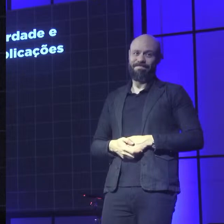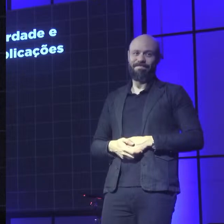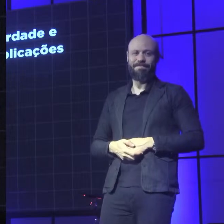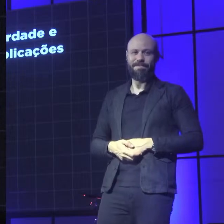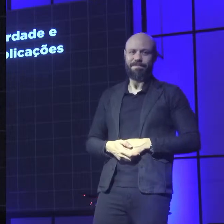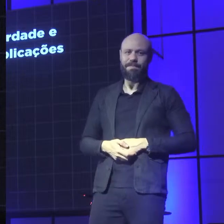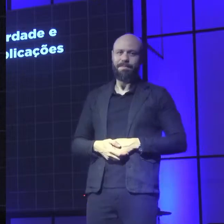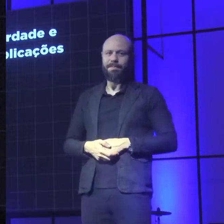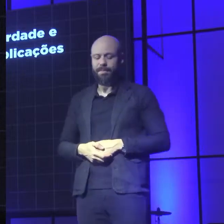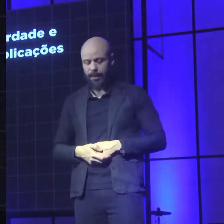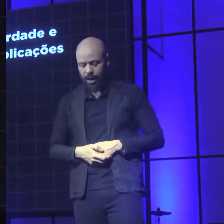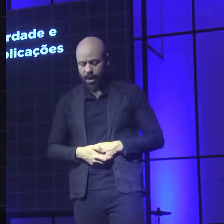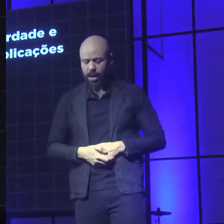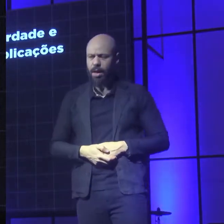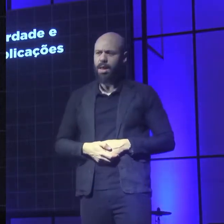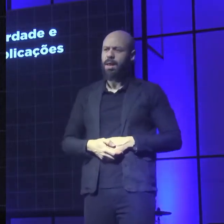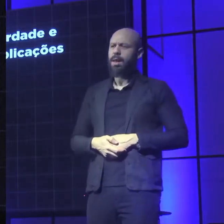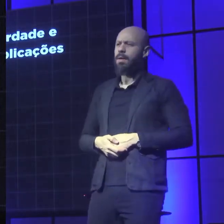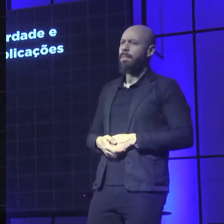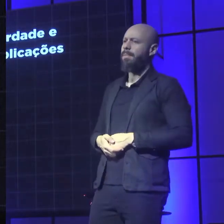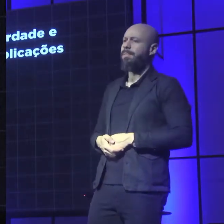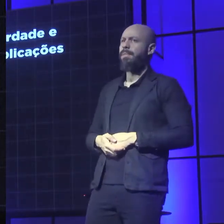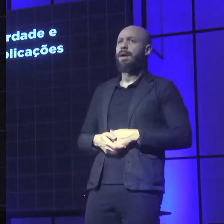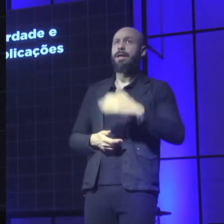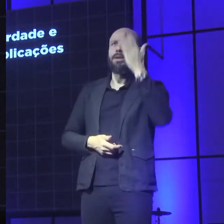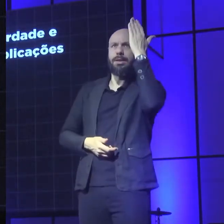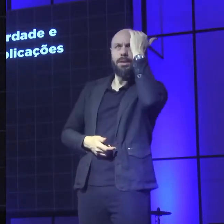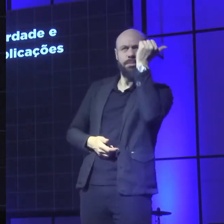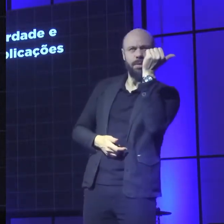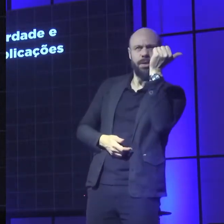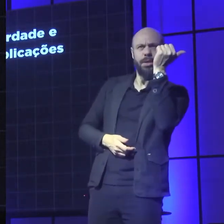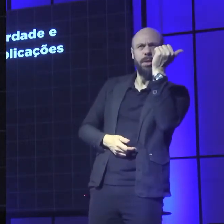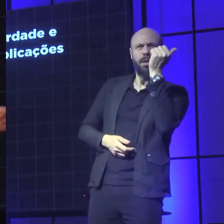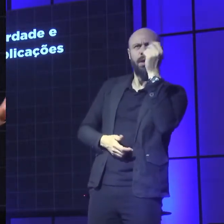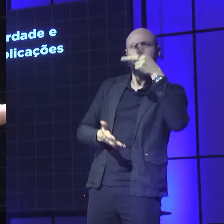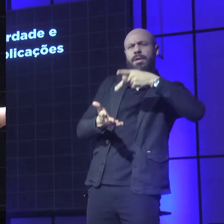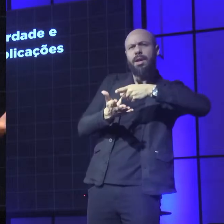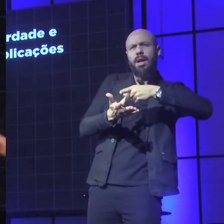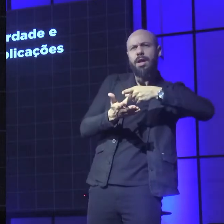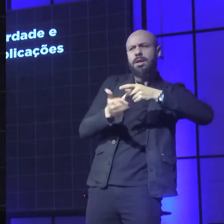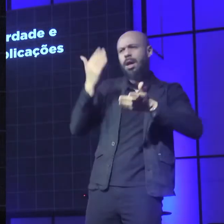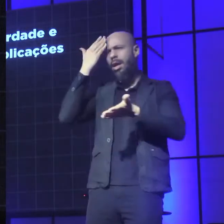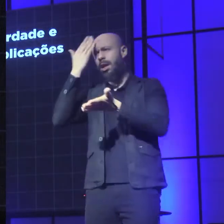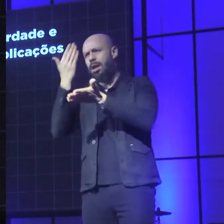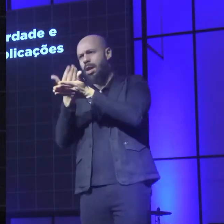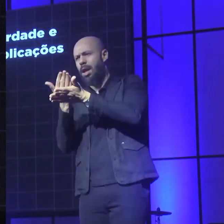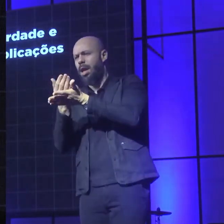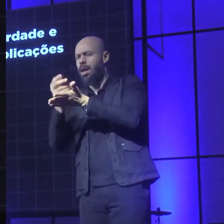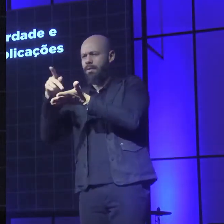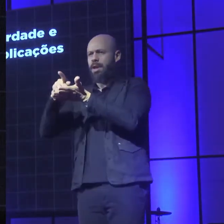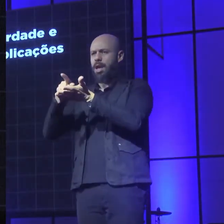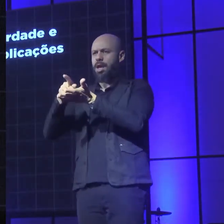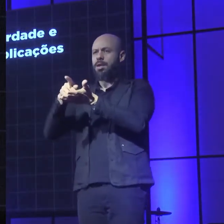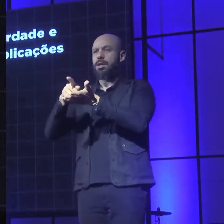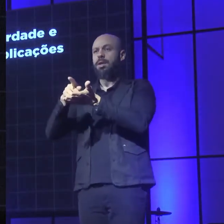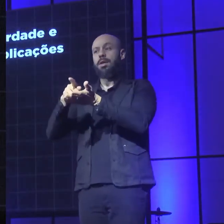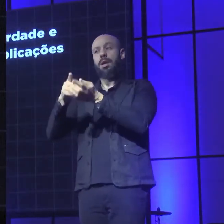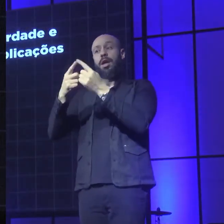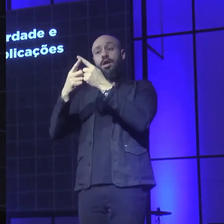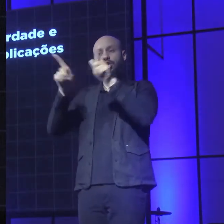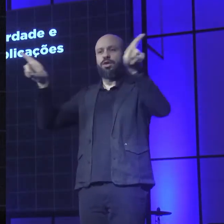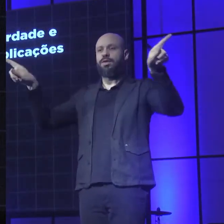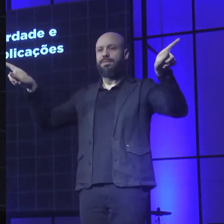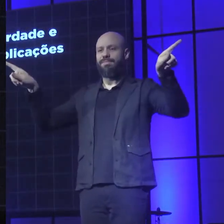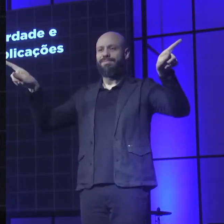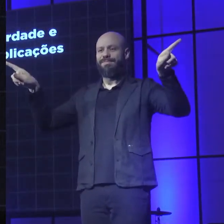Existe uma diferença entre saber a verdade e acreditar a verdade, e isso